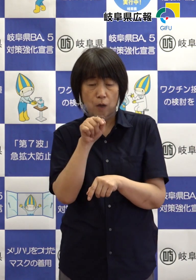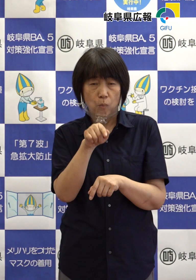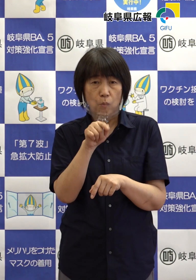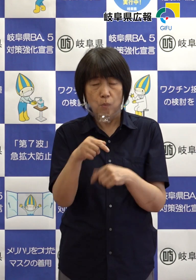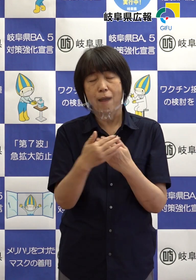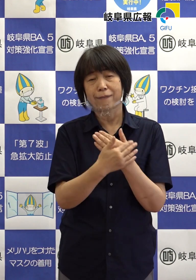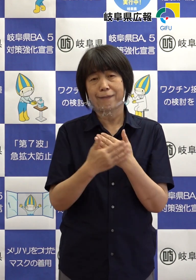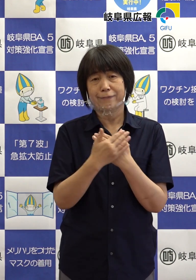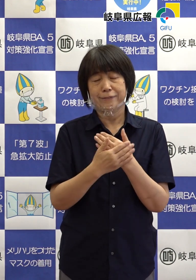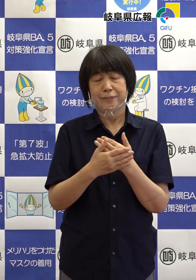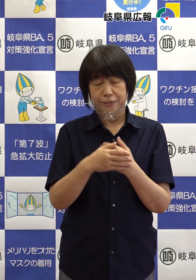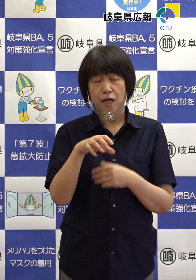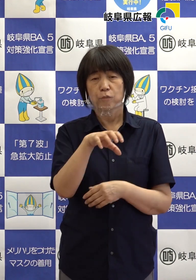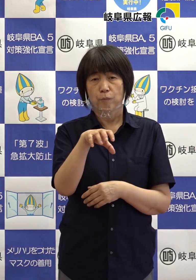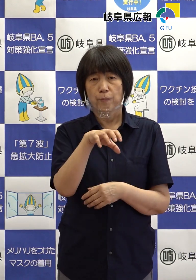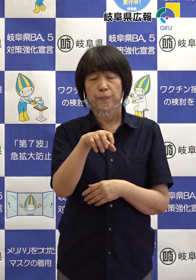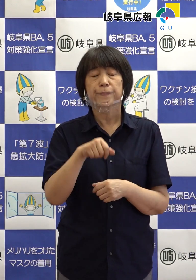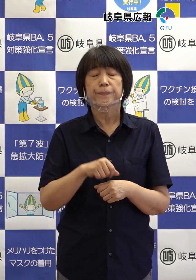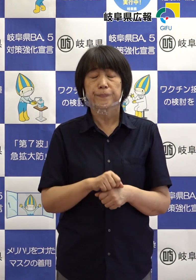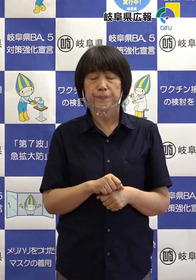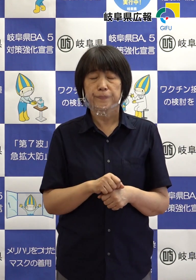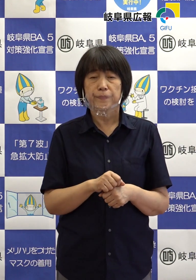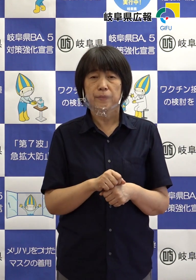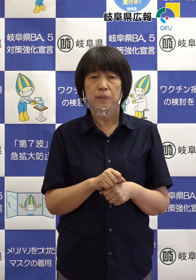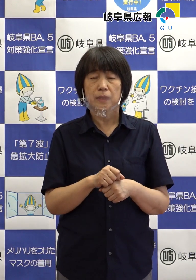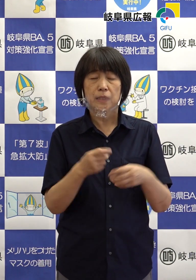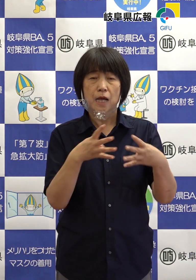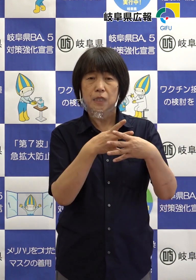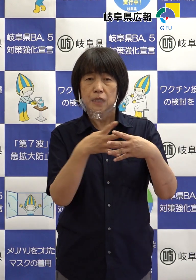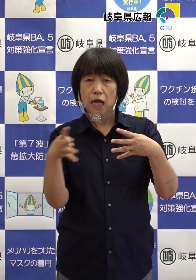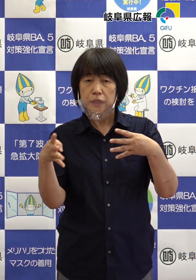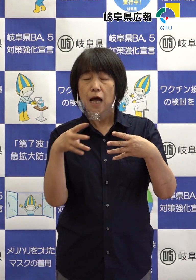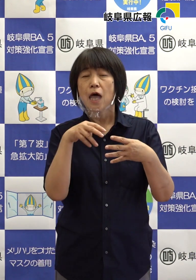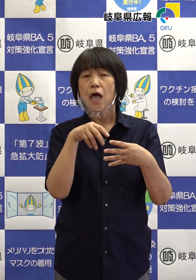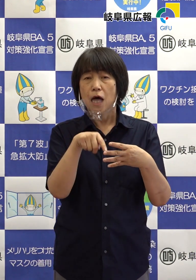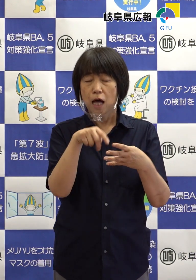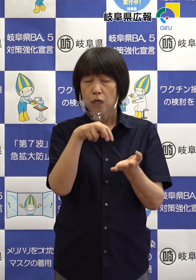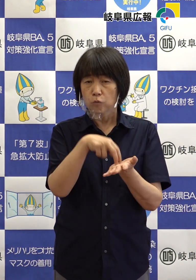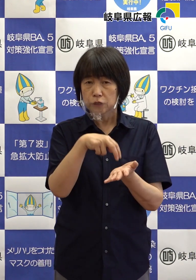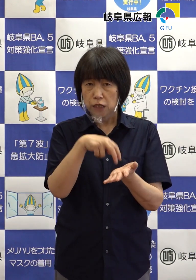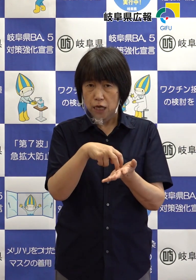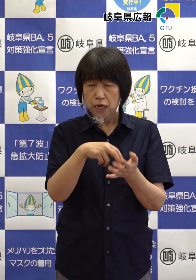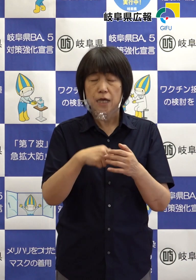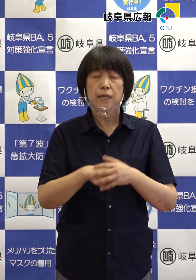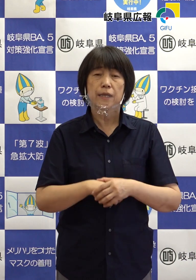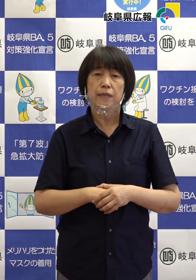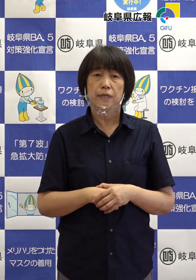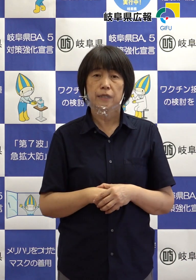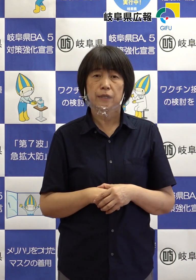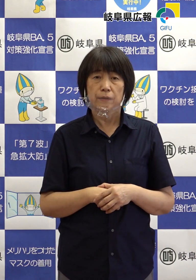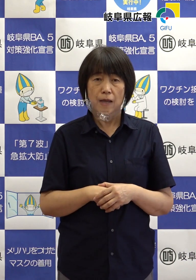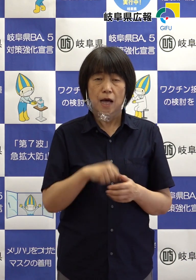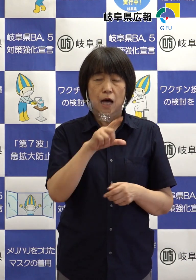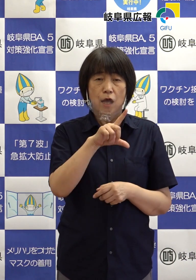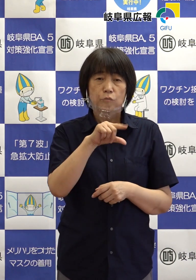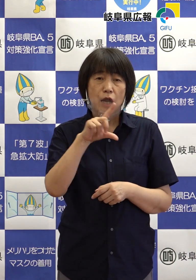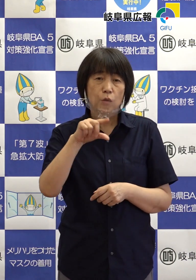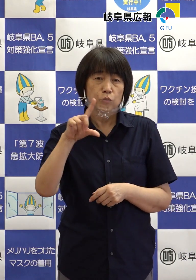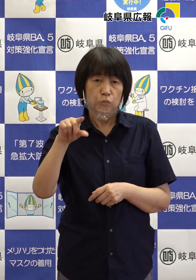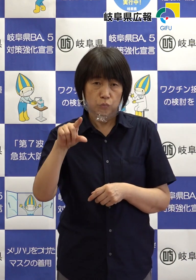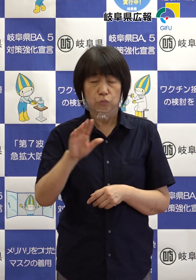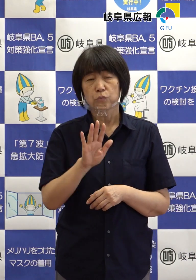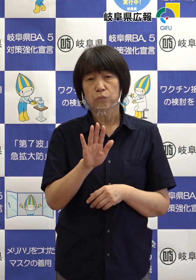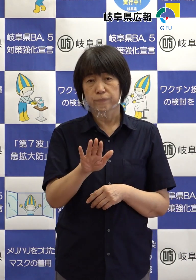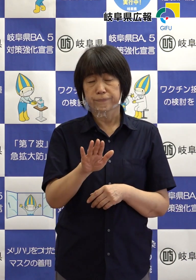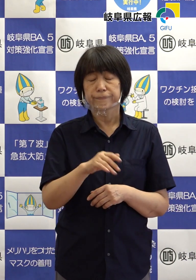それからあのデータ的なあの裏付けを申し上げますとあのこのグラフがございますけれど